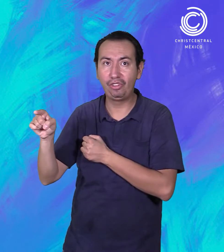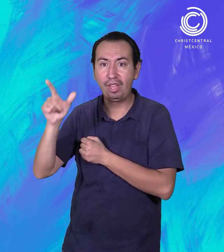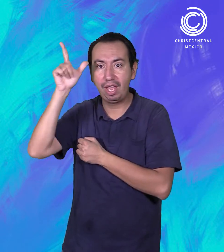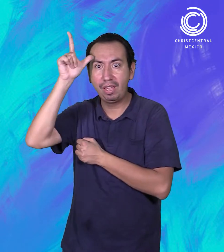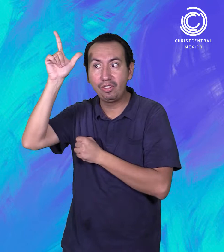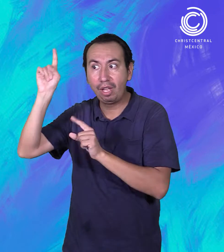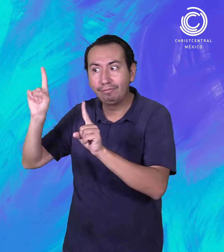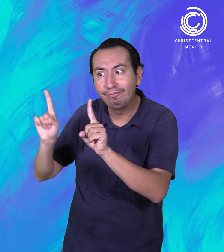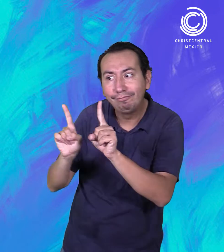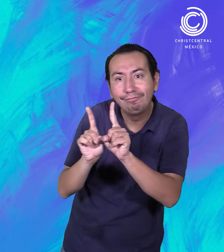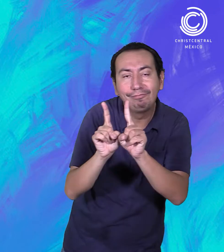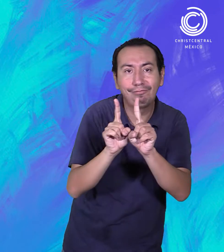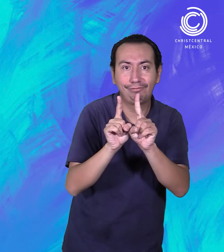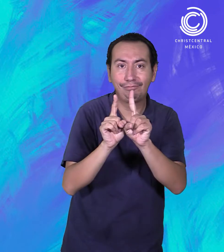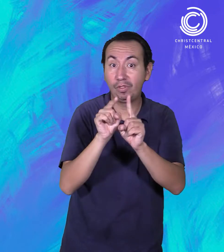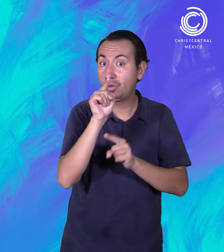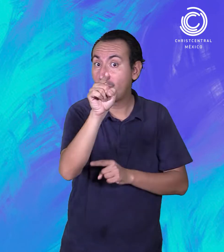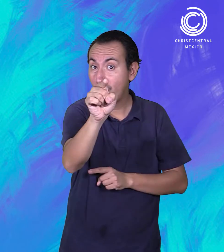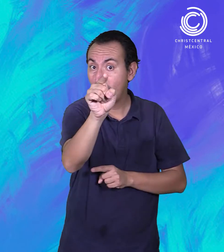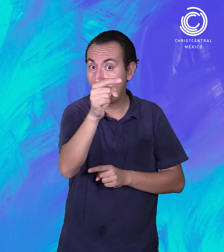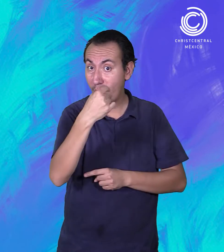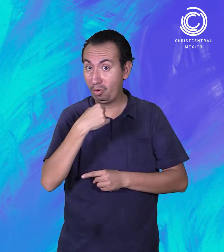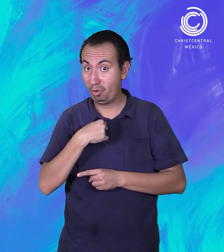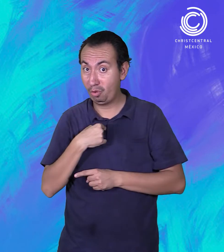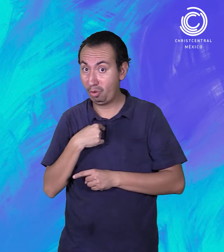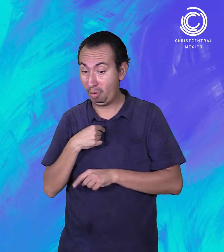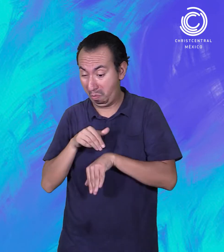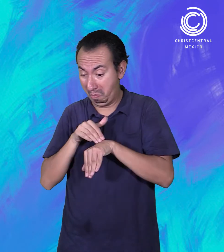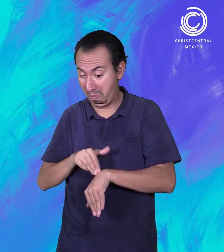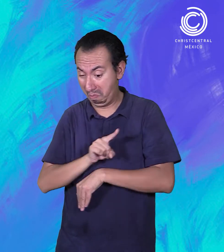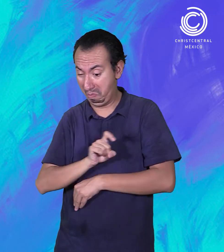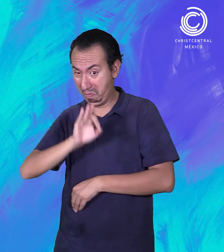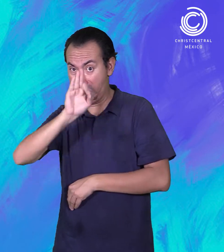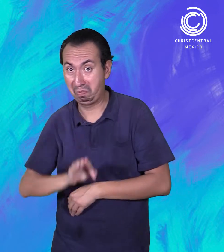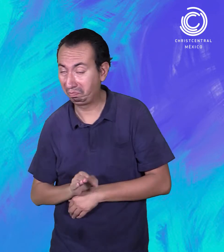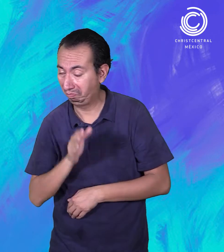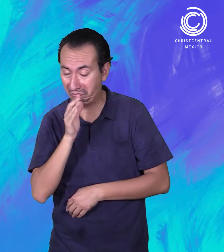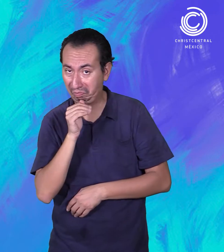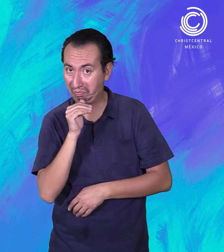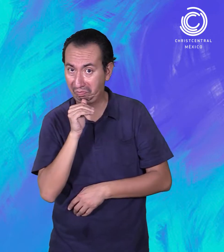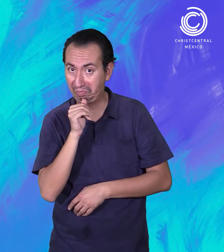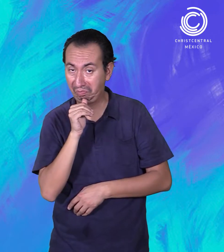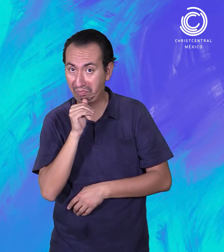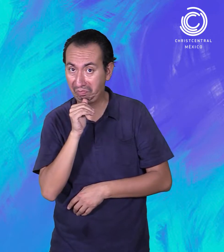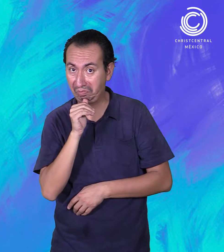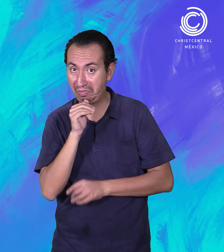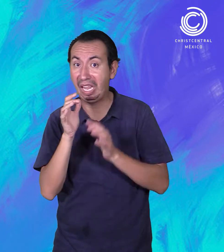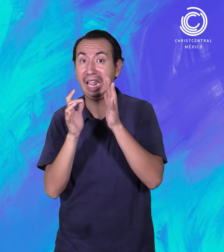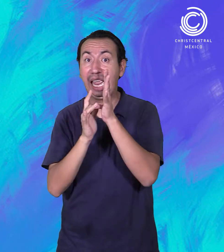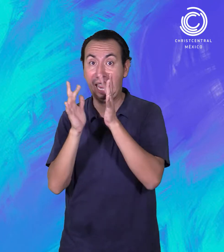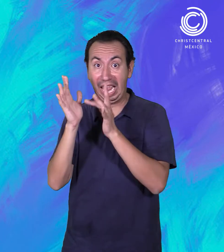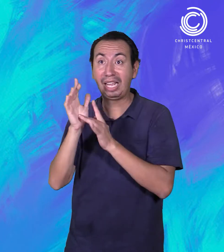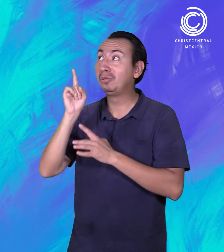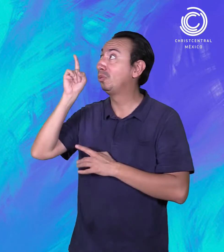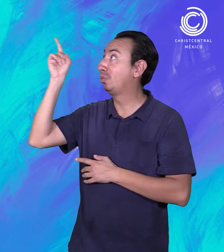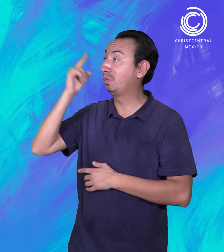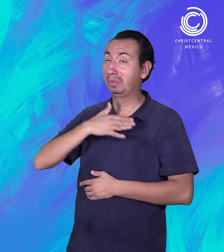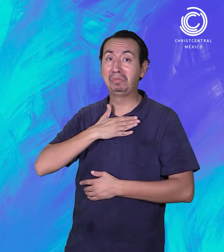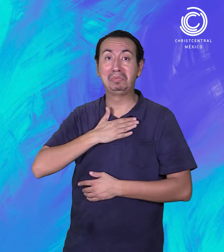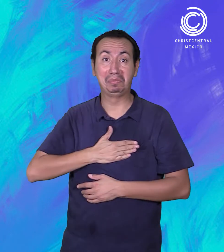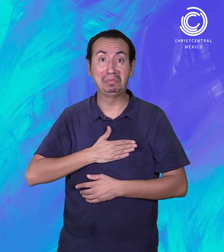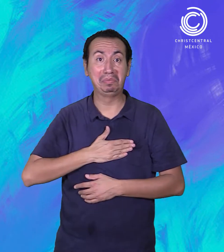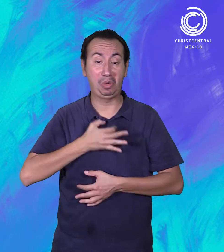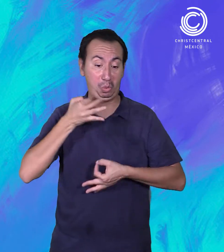pecado, que ni tú ni yo podemos cumplir, Cristo es hecho nuestra justicia, eso dice la